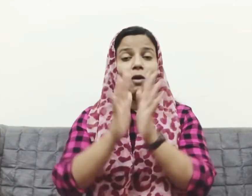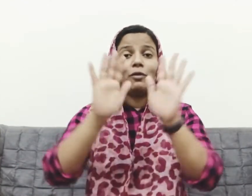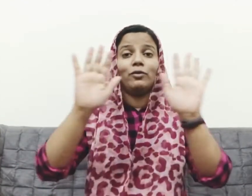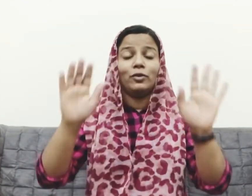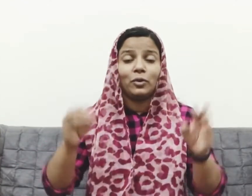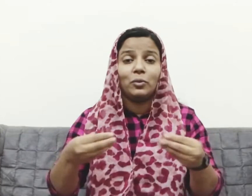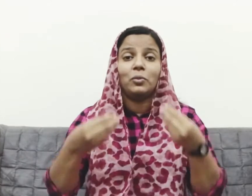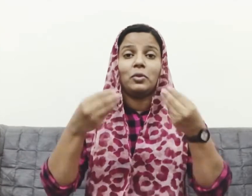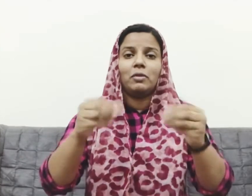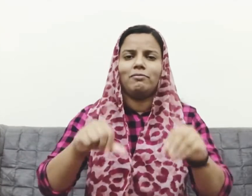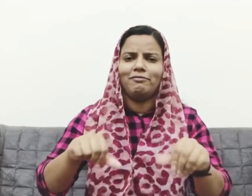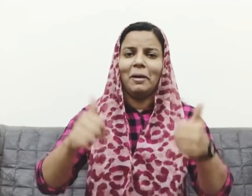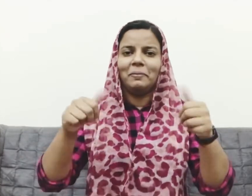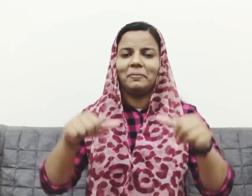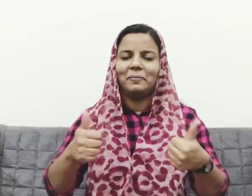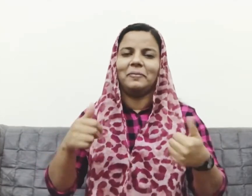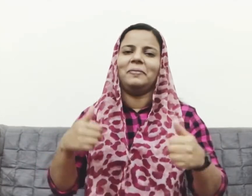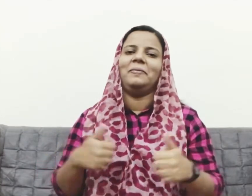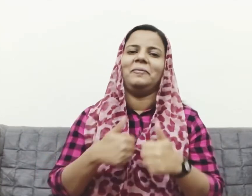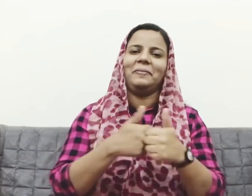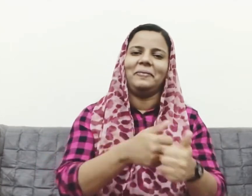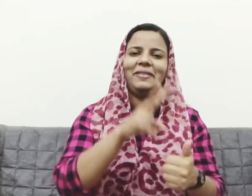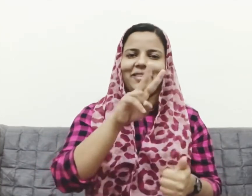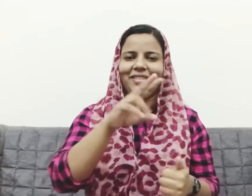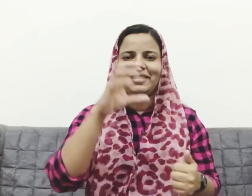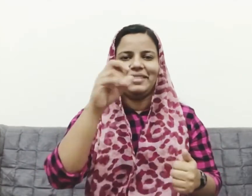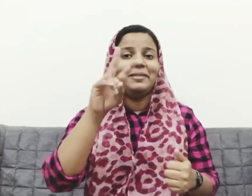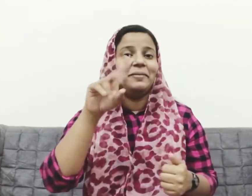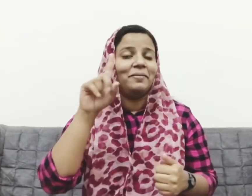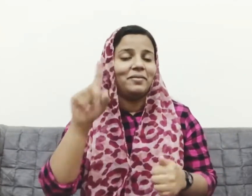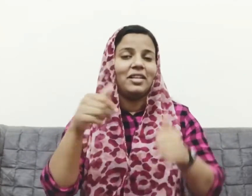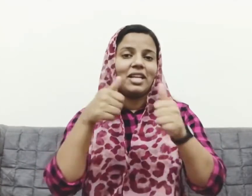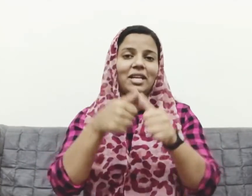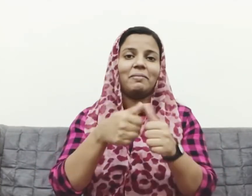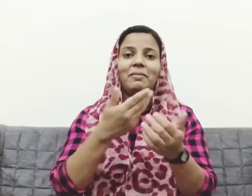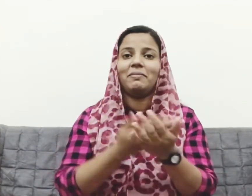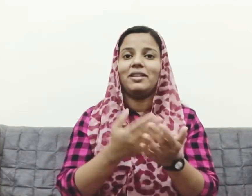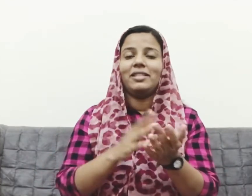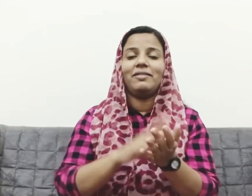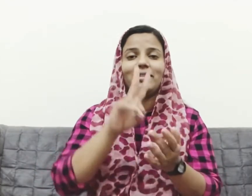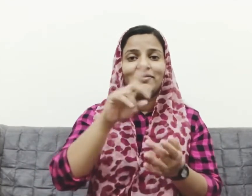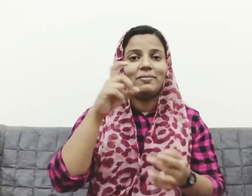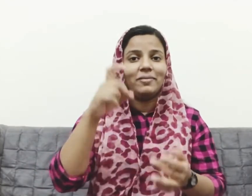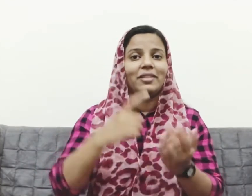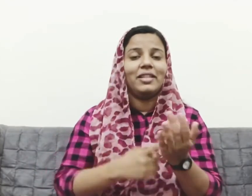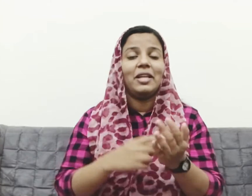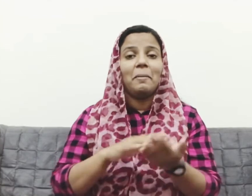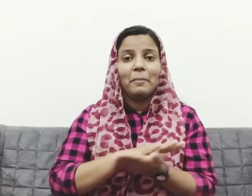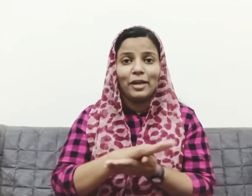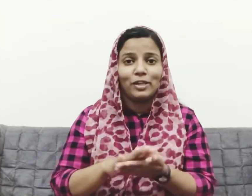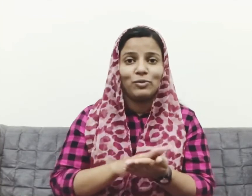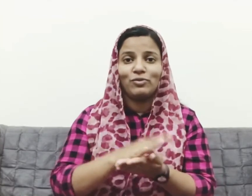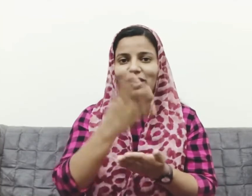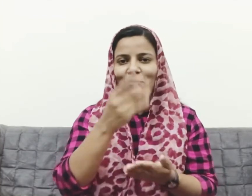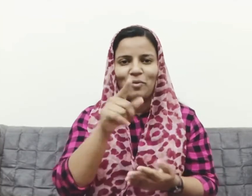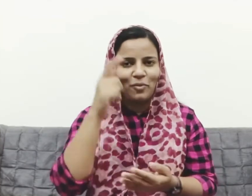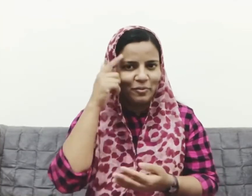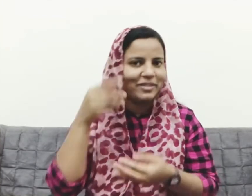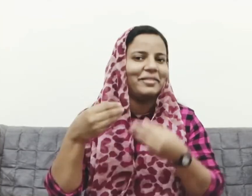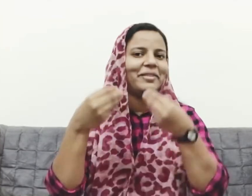മഹത്വപ്പെടുത്തി ജയകരമായി മുൻപോട്ട് പോകാൻ 2021 ഏപ്രിൽ 27 പരിശുദ്ധാത്മാവ് നമ്മളെ ഓർപ്പിക്കുക.